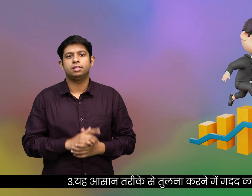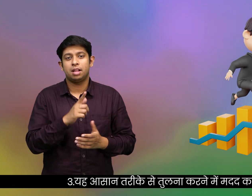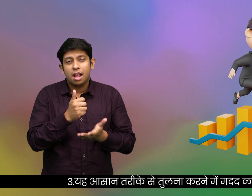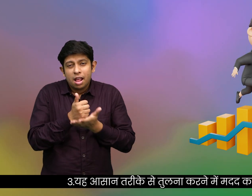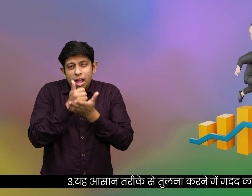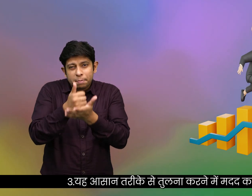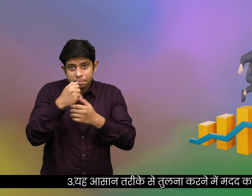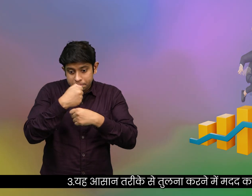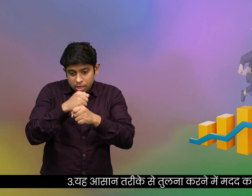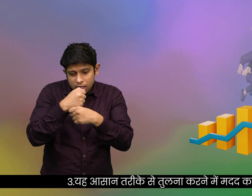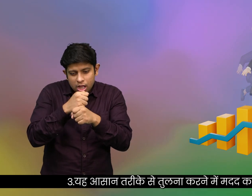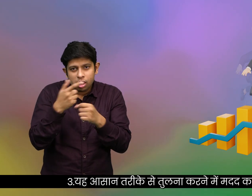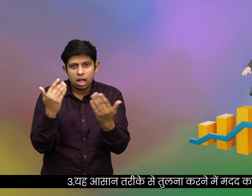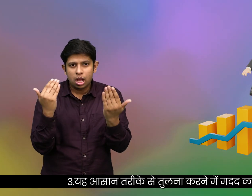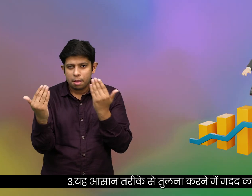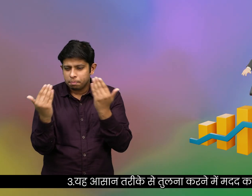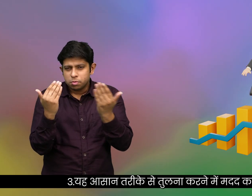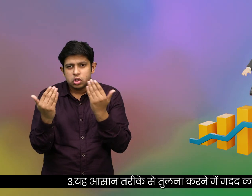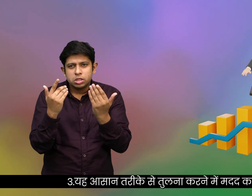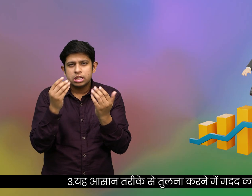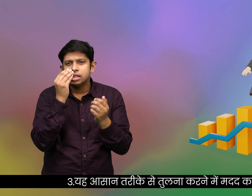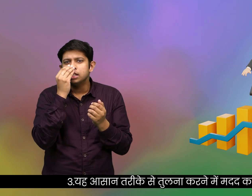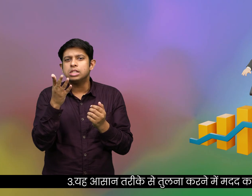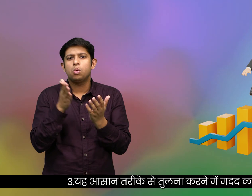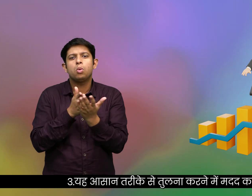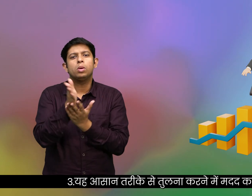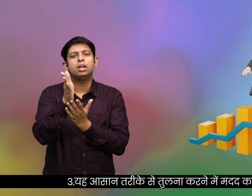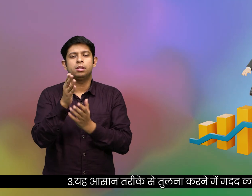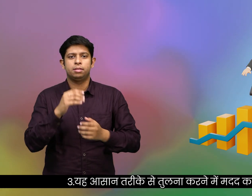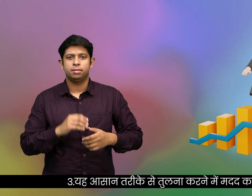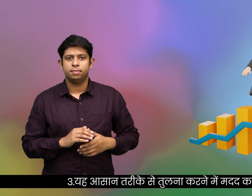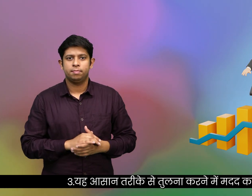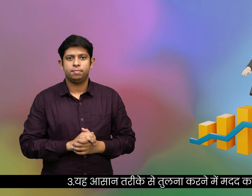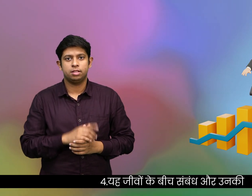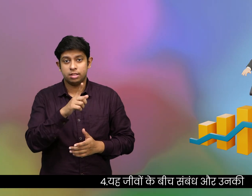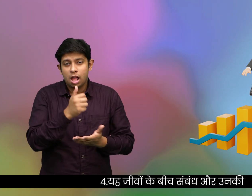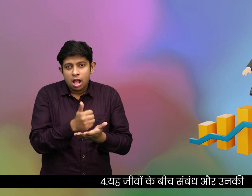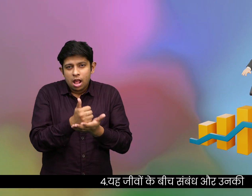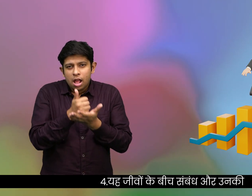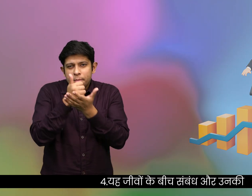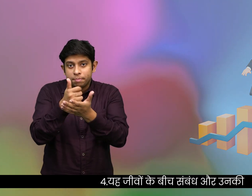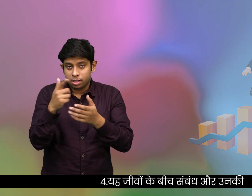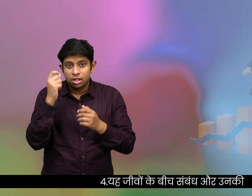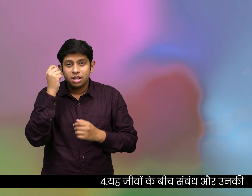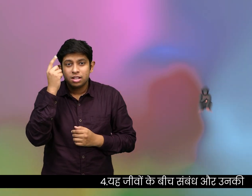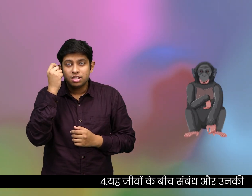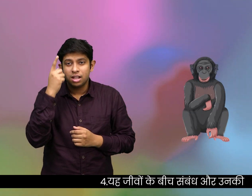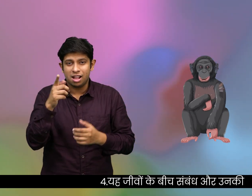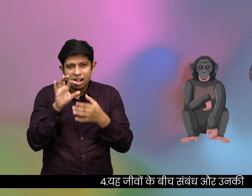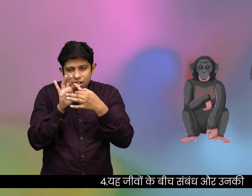तीसरा, यह आसान तरीके से तुलना करने में मदद करता है। चौथा, यह जीवों के बीच संबंध और